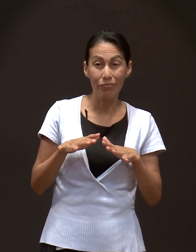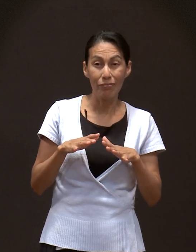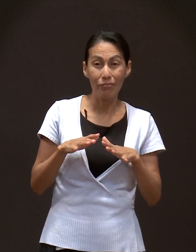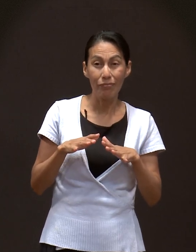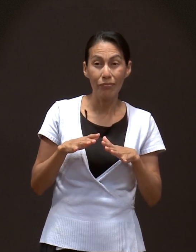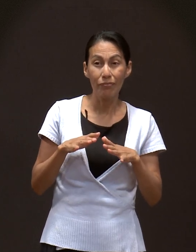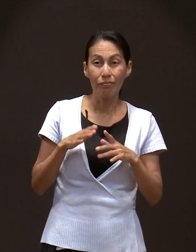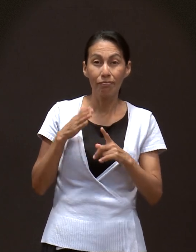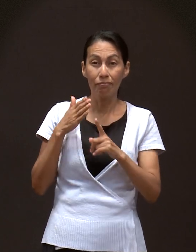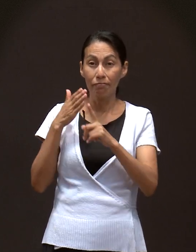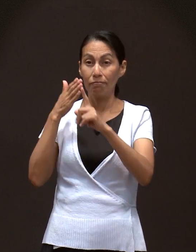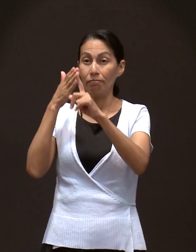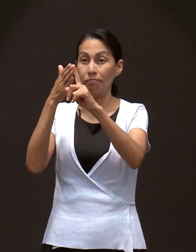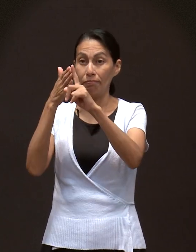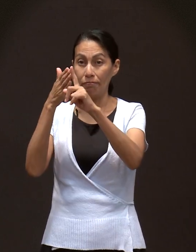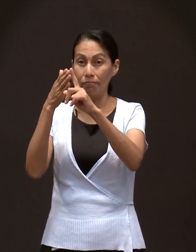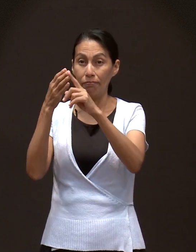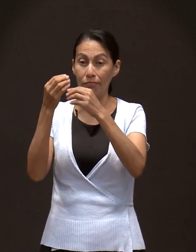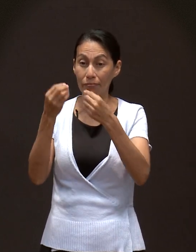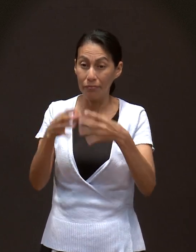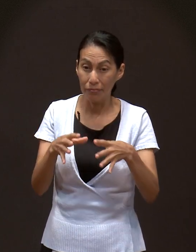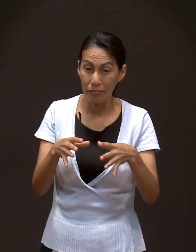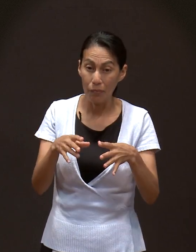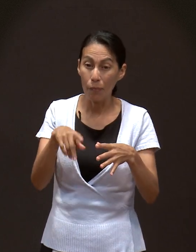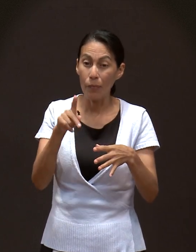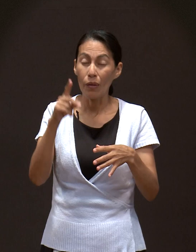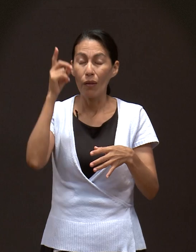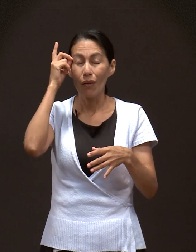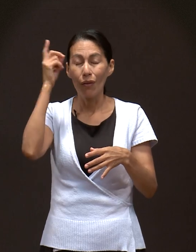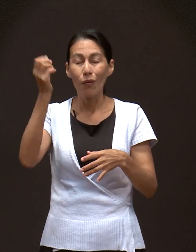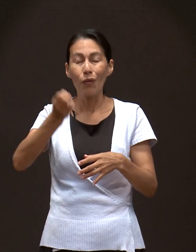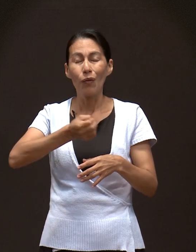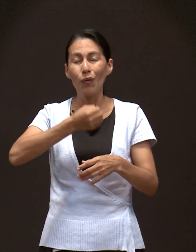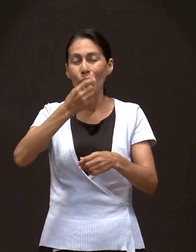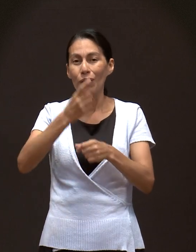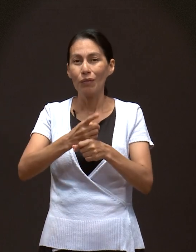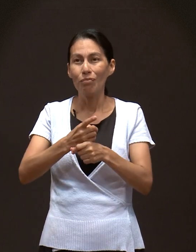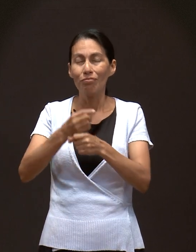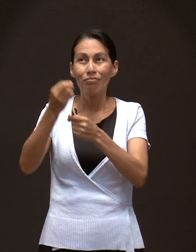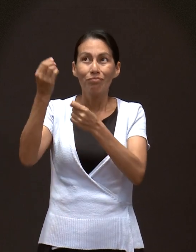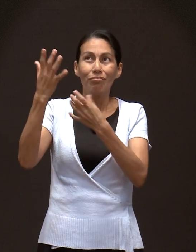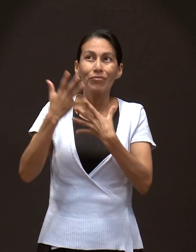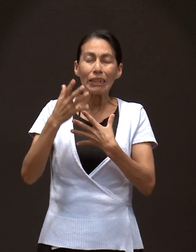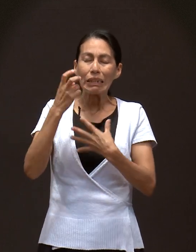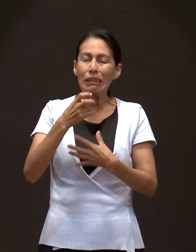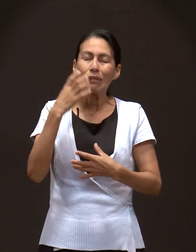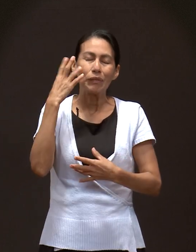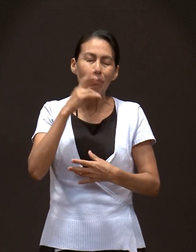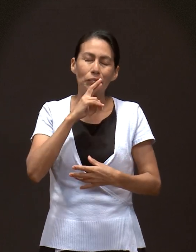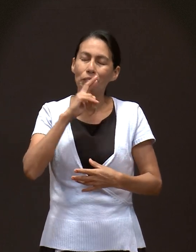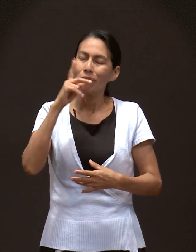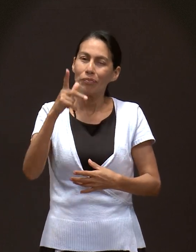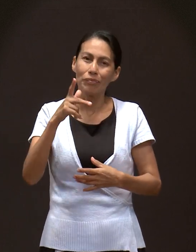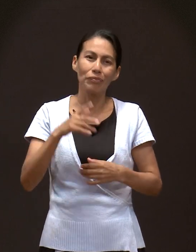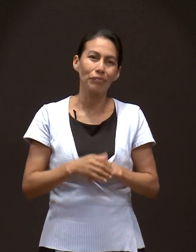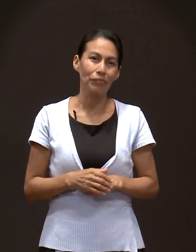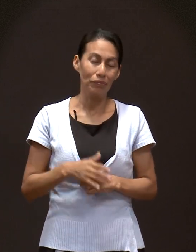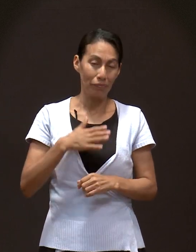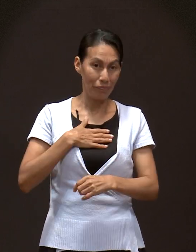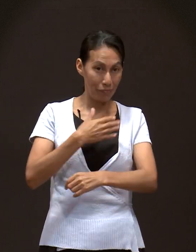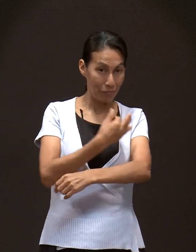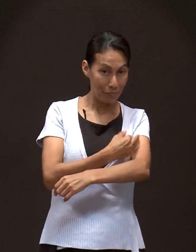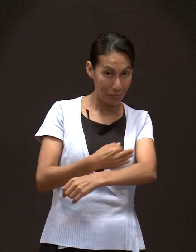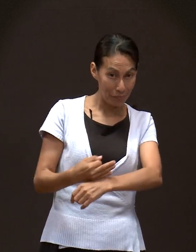perdemos de vista un poco lo que Dios nos manda, pero lo que Dios me dio, esa oportunidad, es la